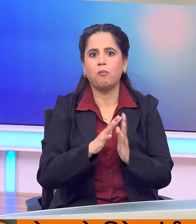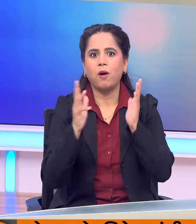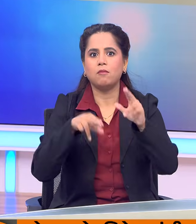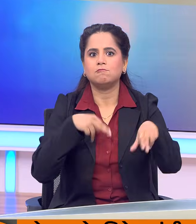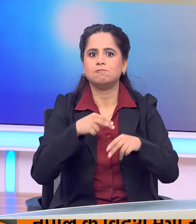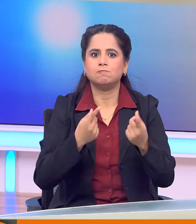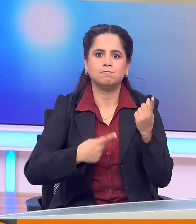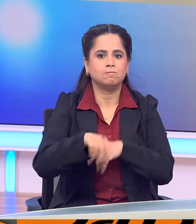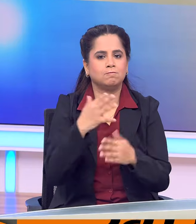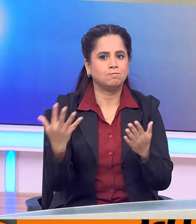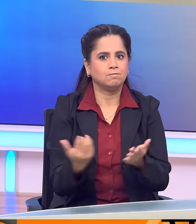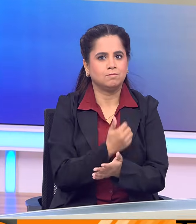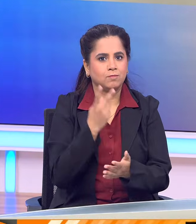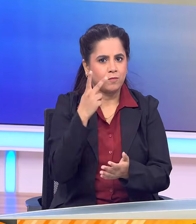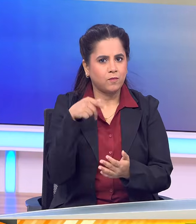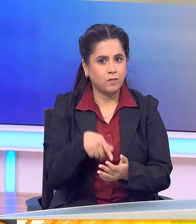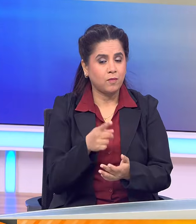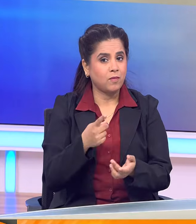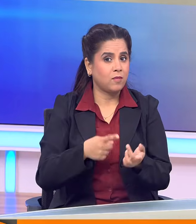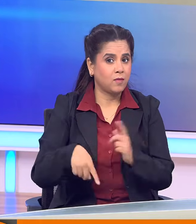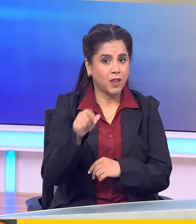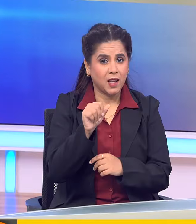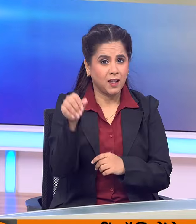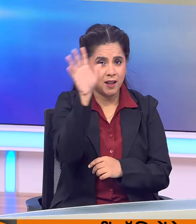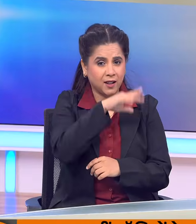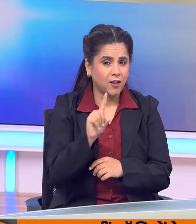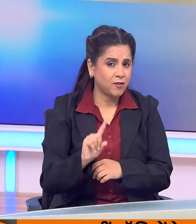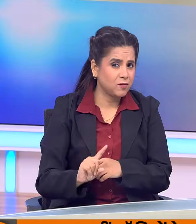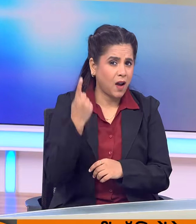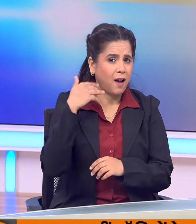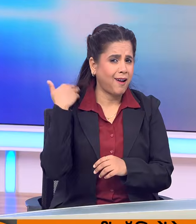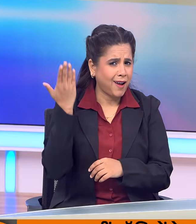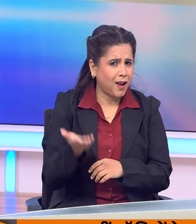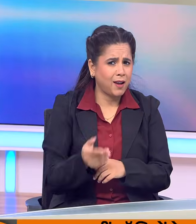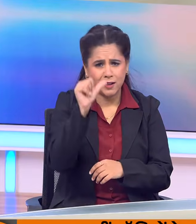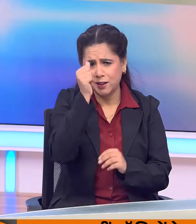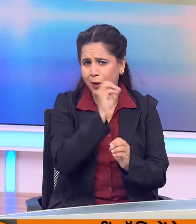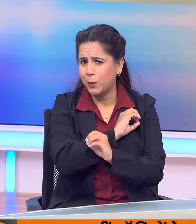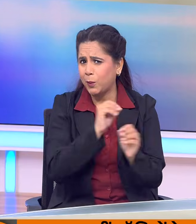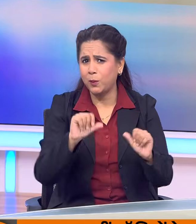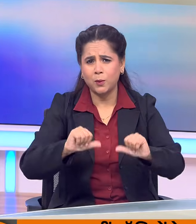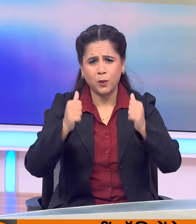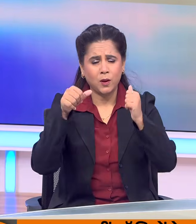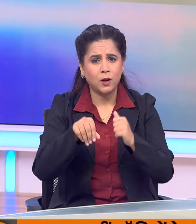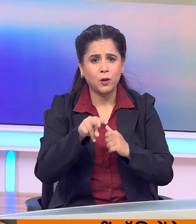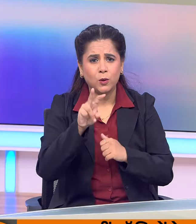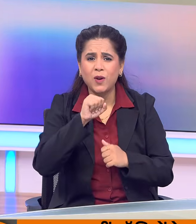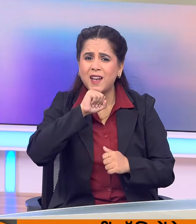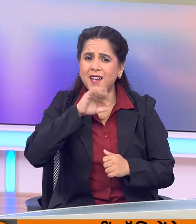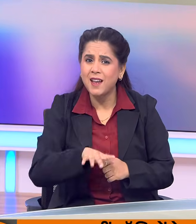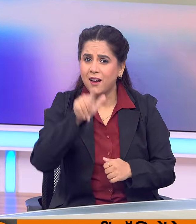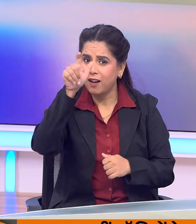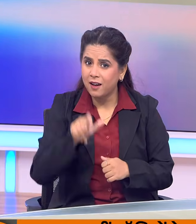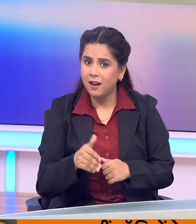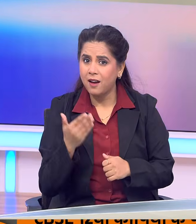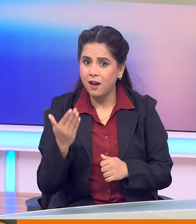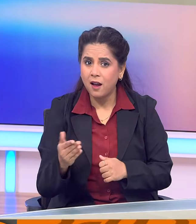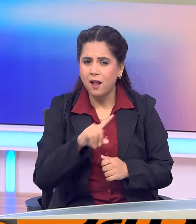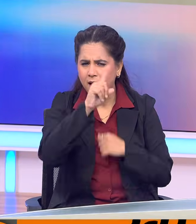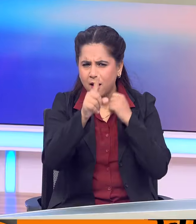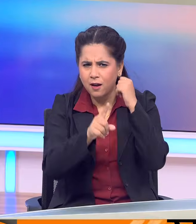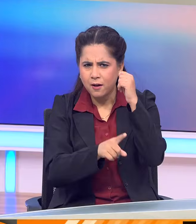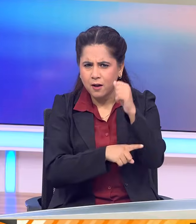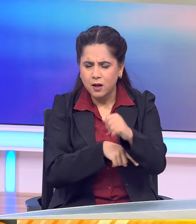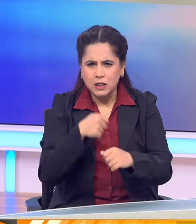की और इस टूर्नामेंट को जीतने वाले पहले भारतीय खिलाड़ी बन गए। 20 वर्षीय प्रज्ञानंद ने अंतिम दिन